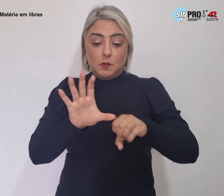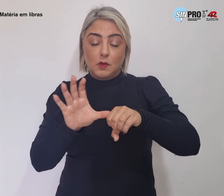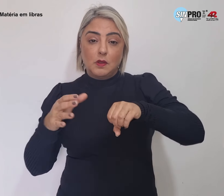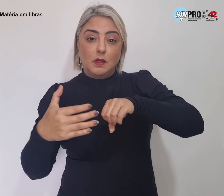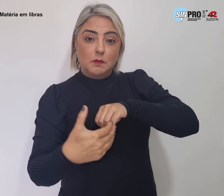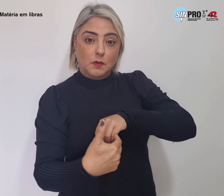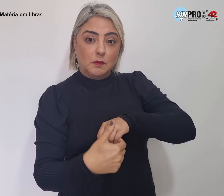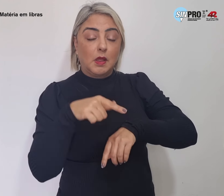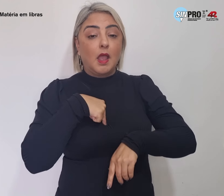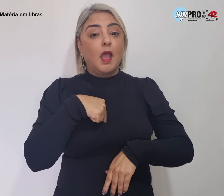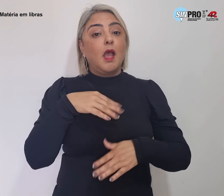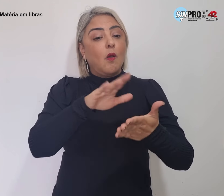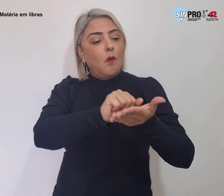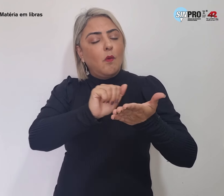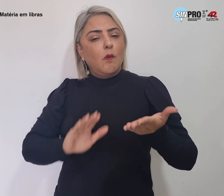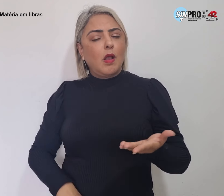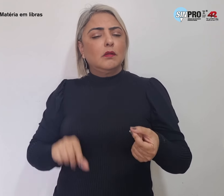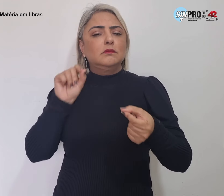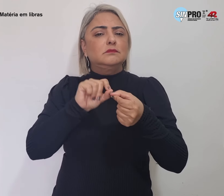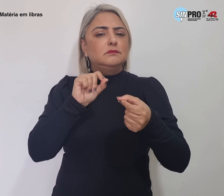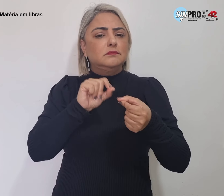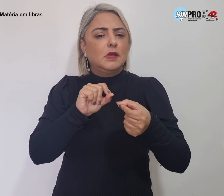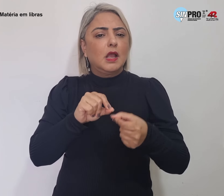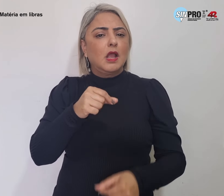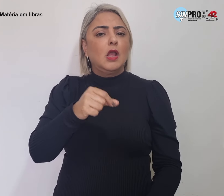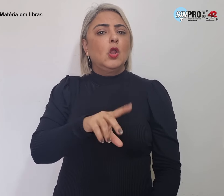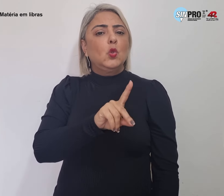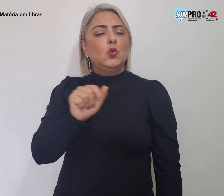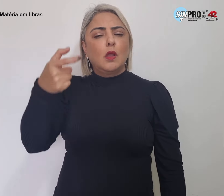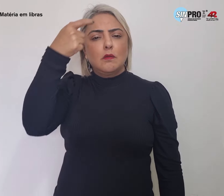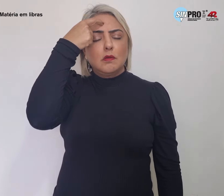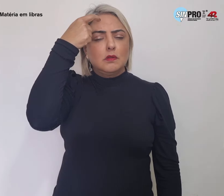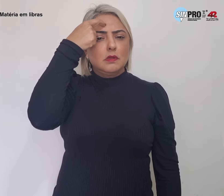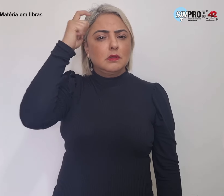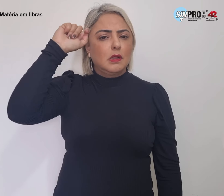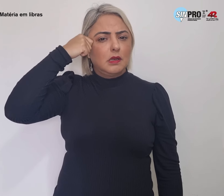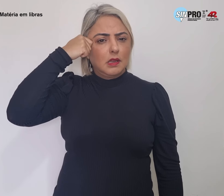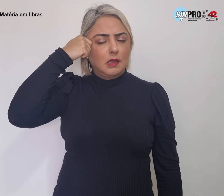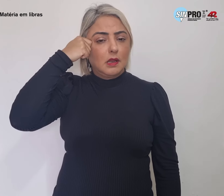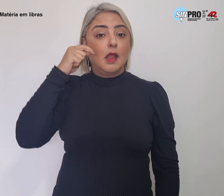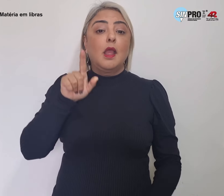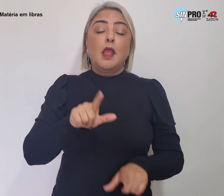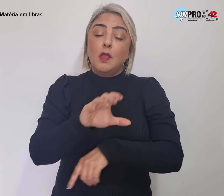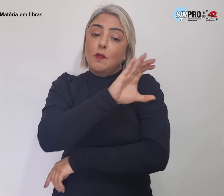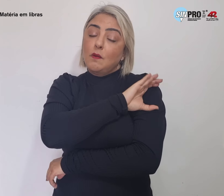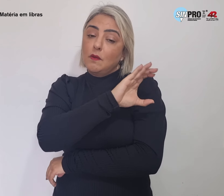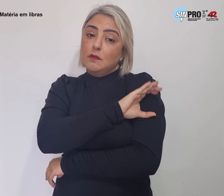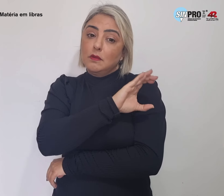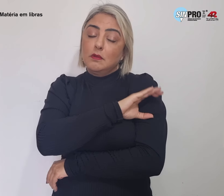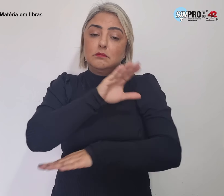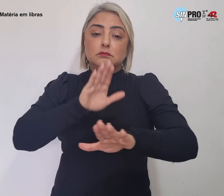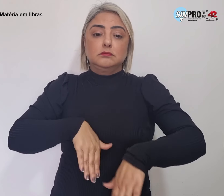ato será realizado no Dia da Consciência Negra e coordenado pelo Movimento Negro